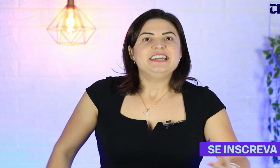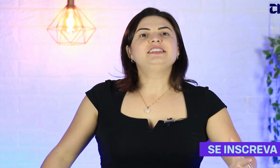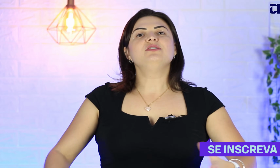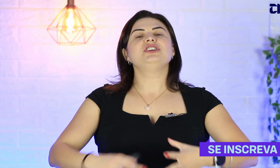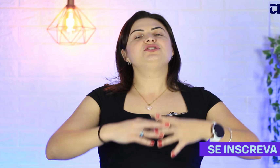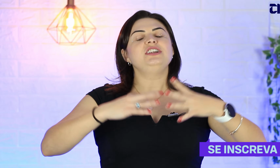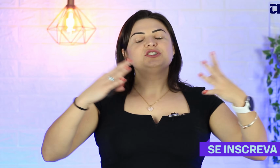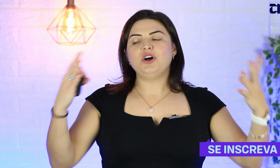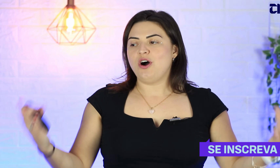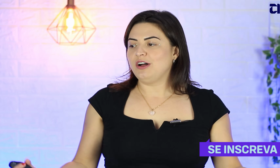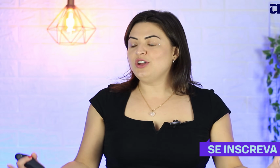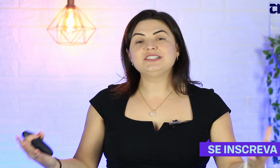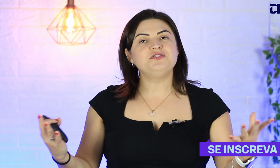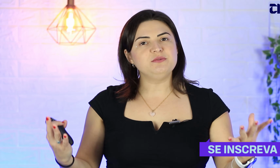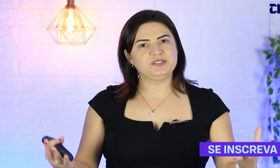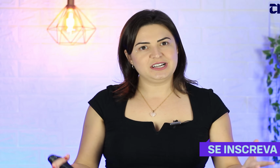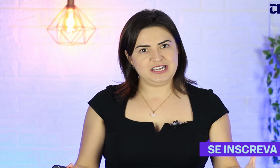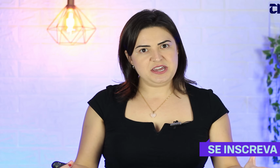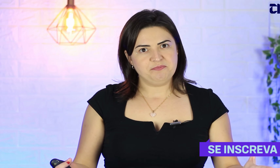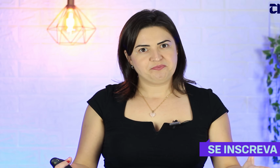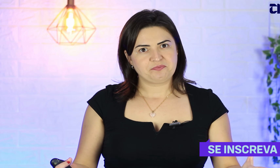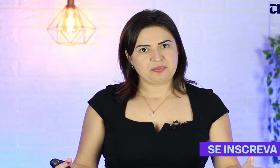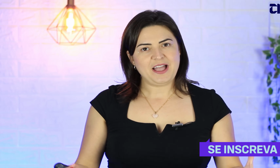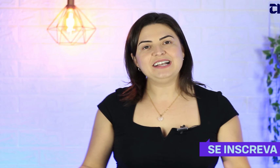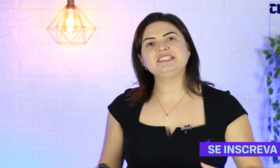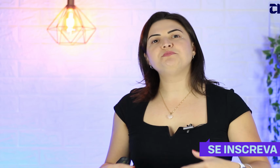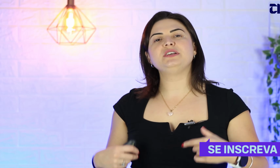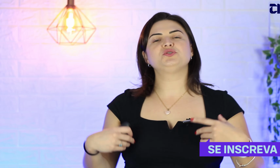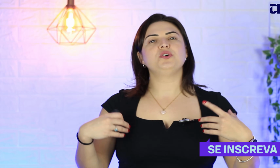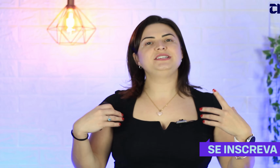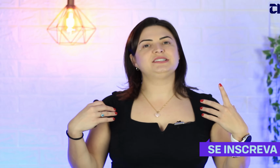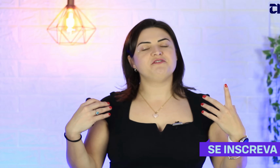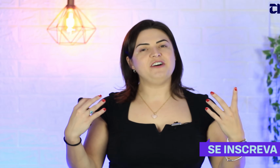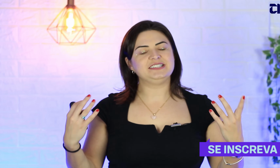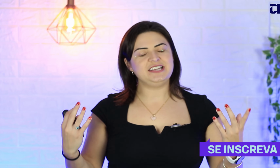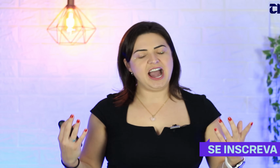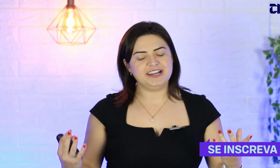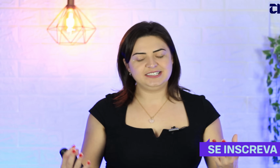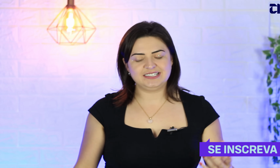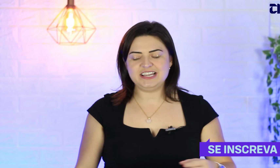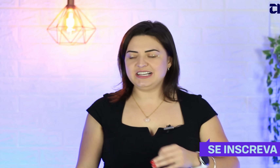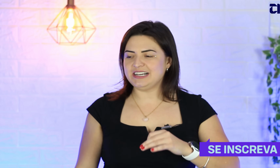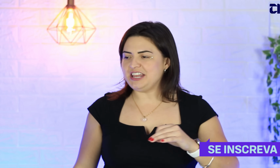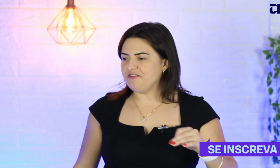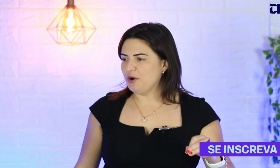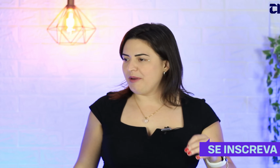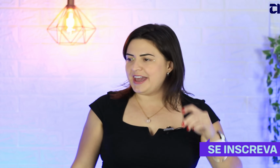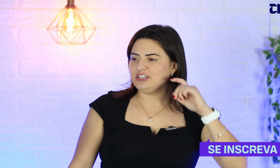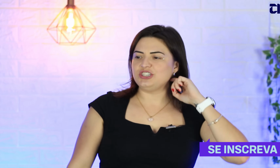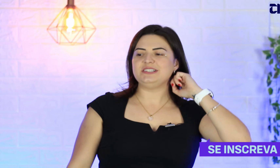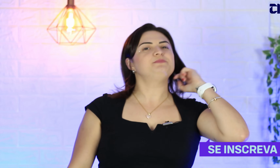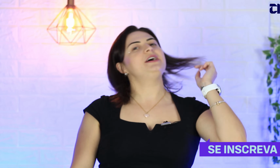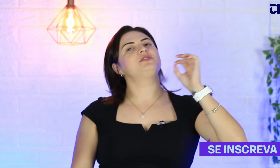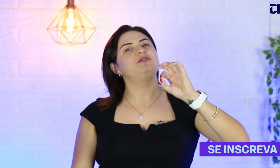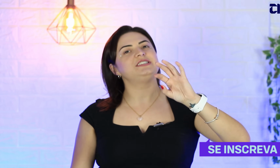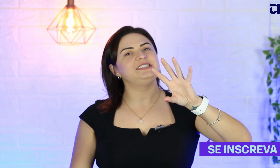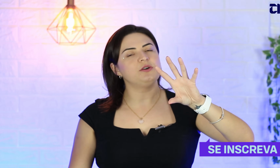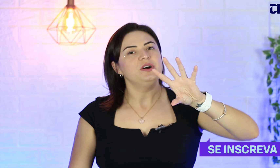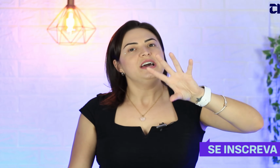Então, gente, olha só. Nós vimos aqui as expressões faciais. Incrivelmente. Espero que vocês tenham